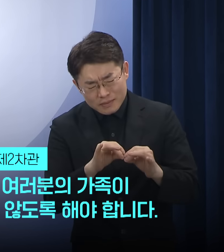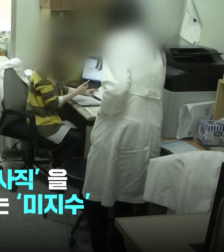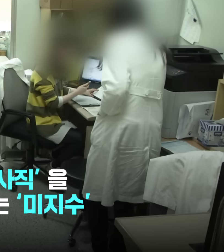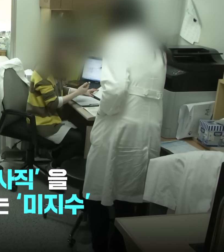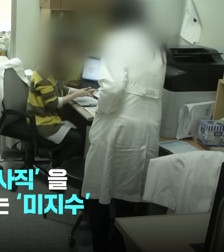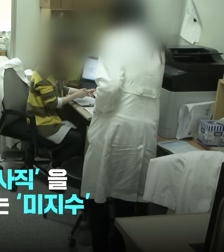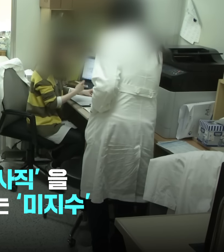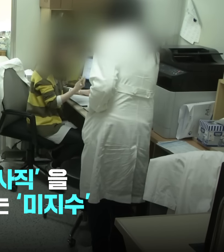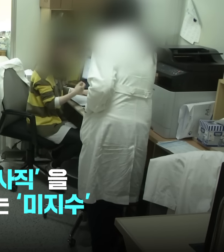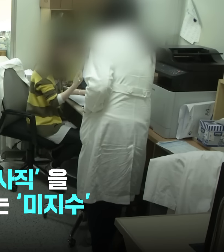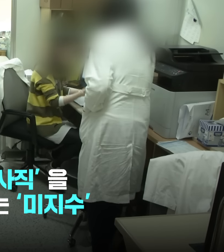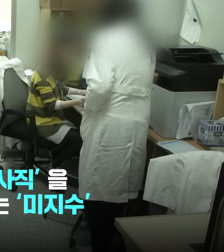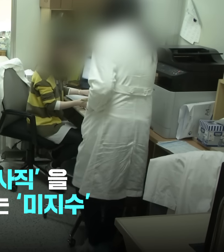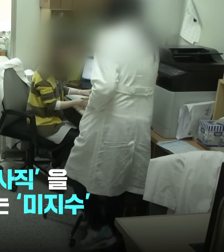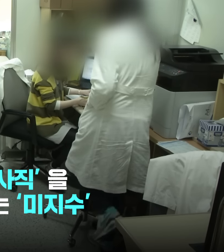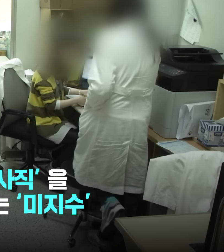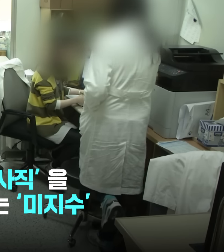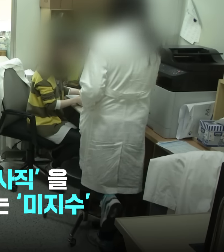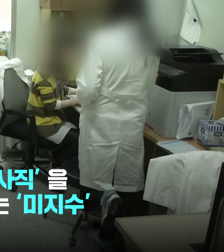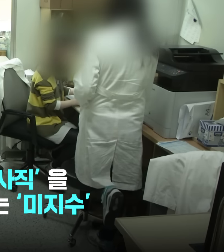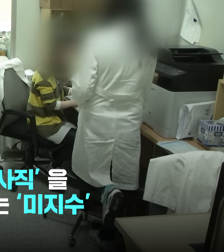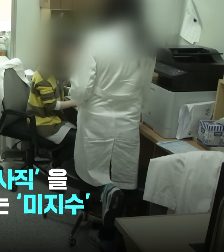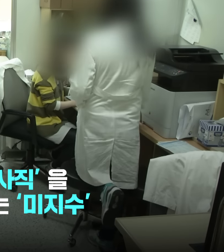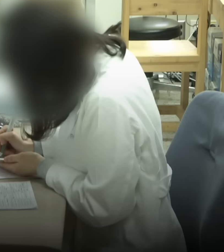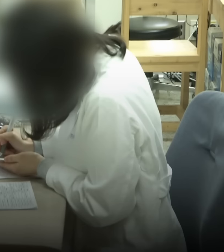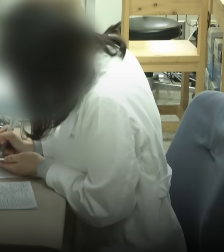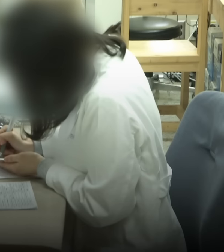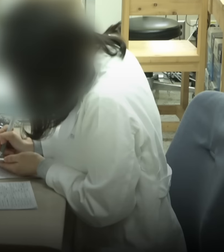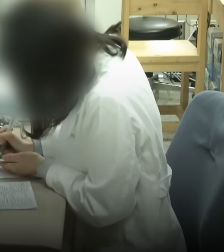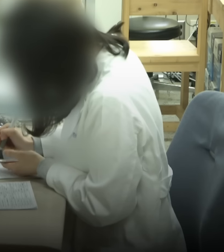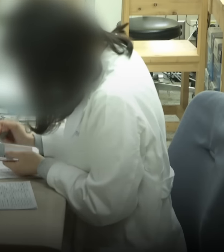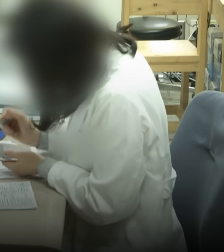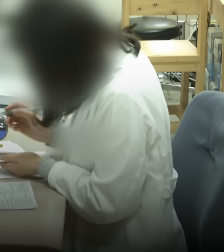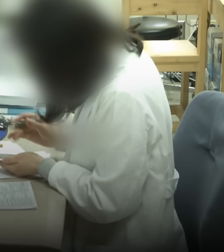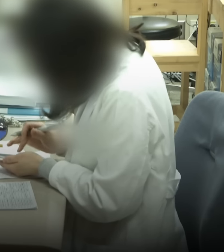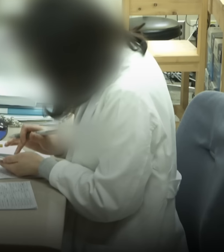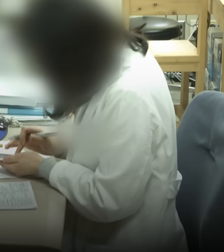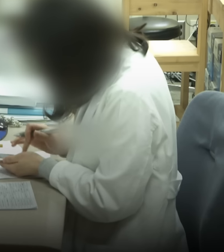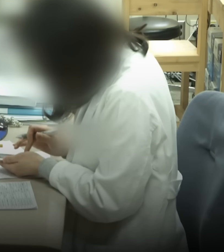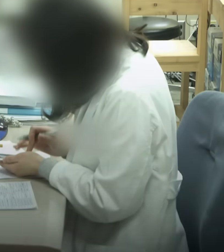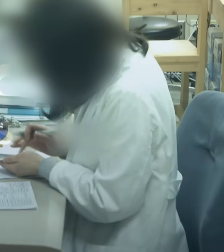않도록 해야 합니다.